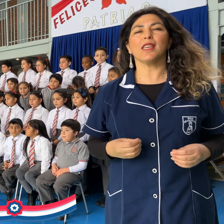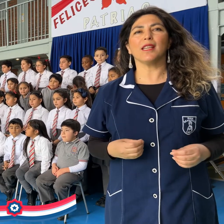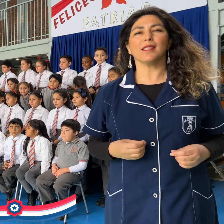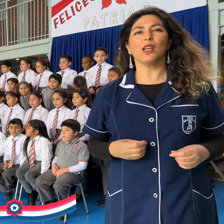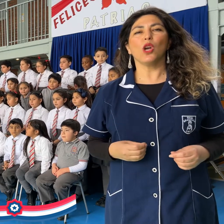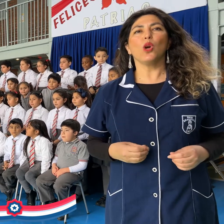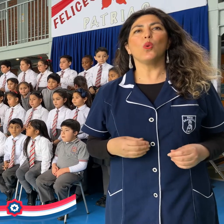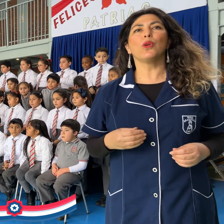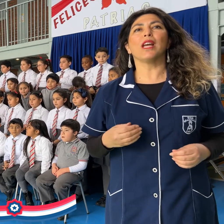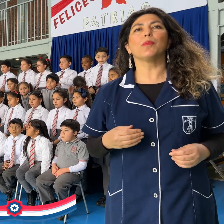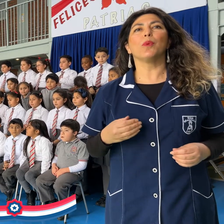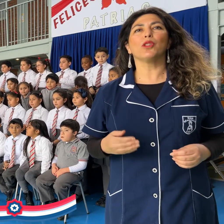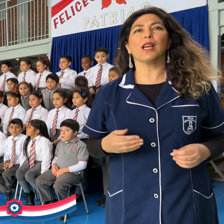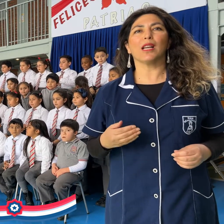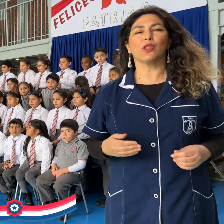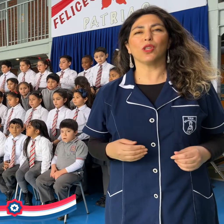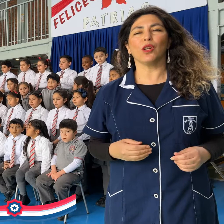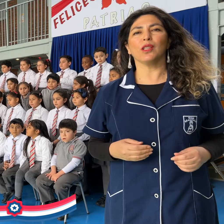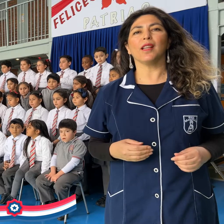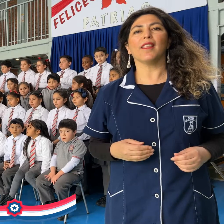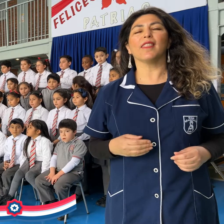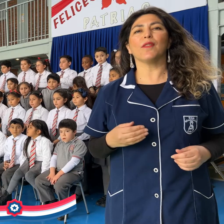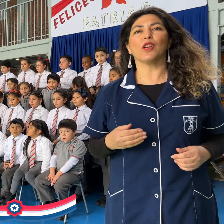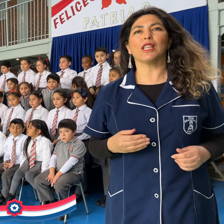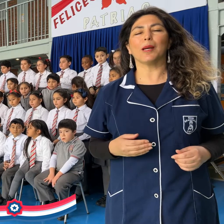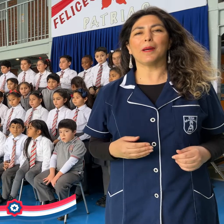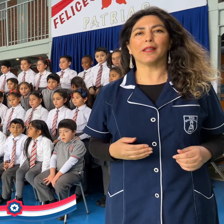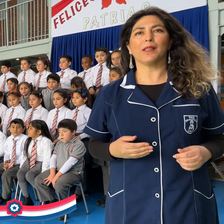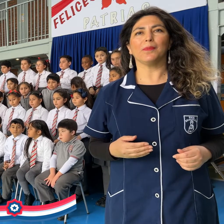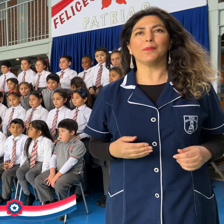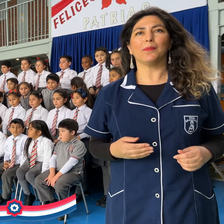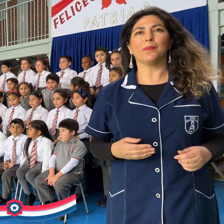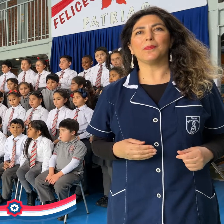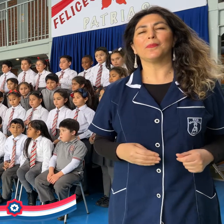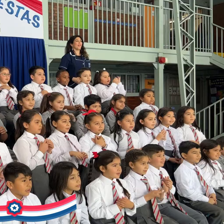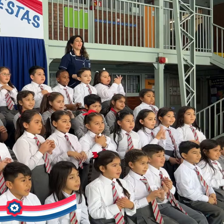señas una hermosa canción de Violeta Parra.